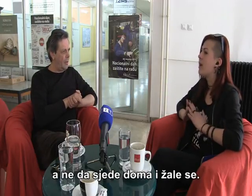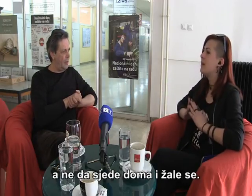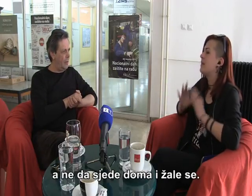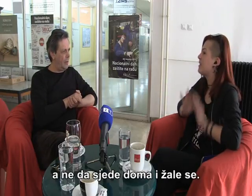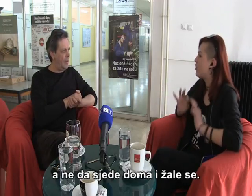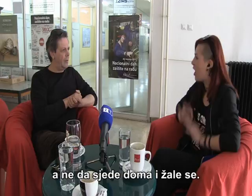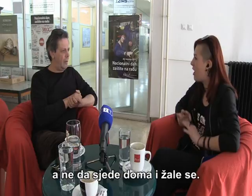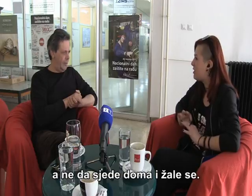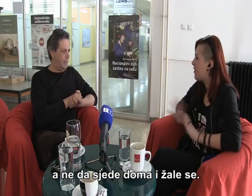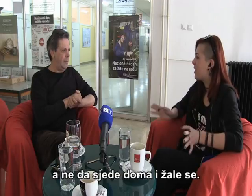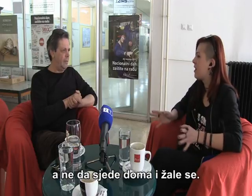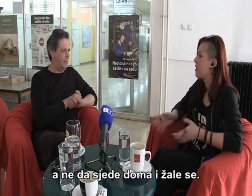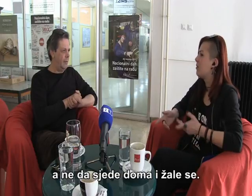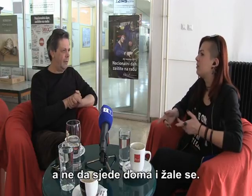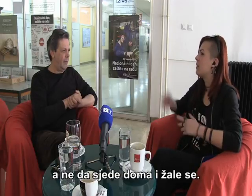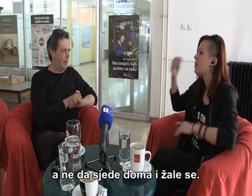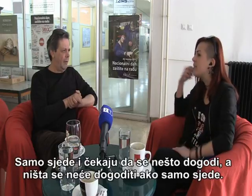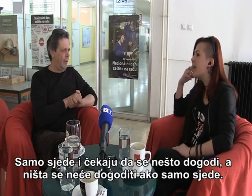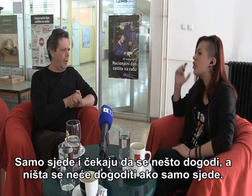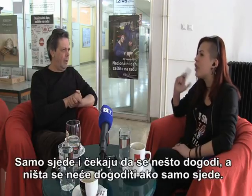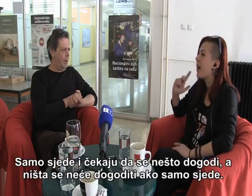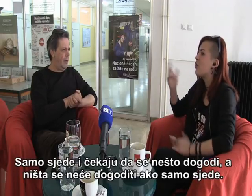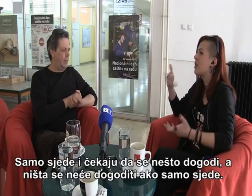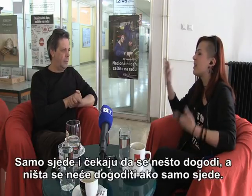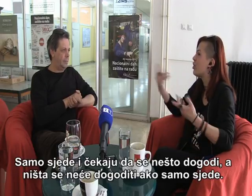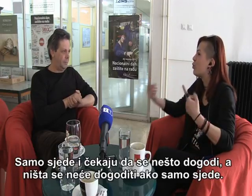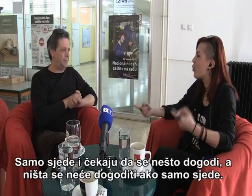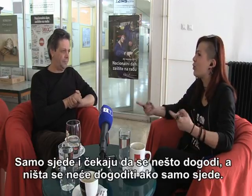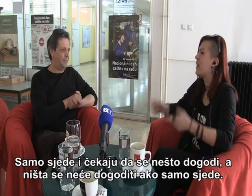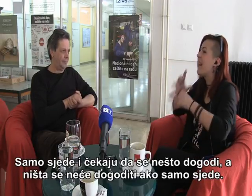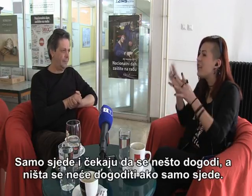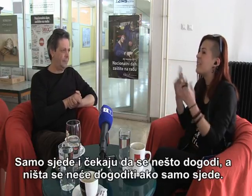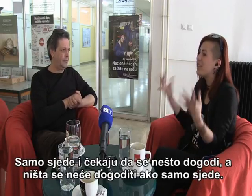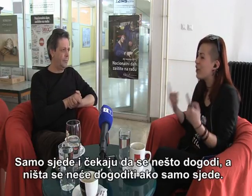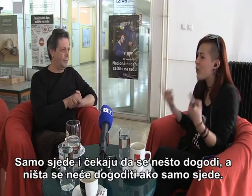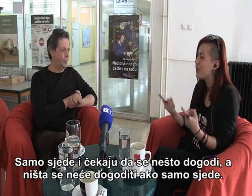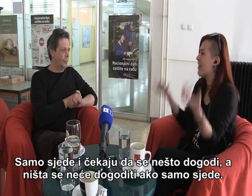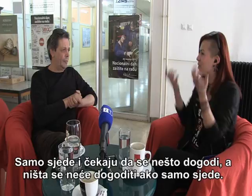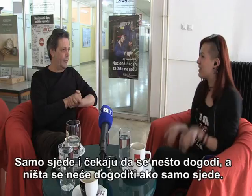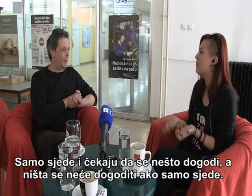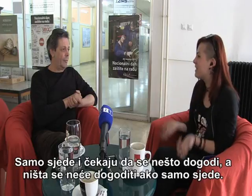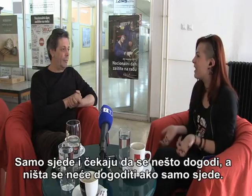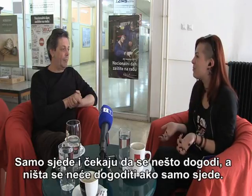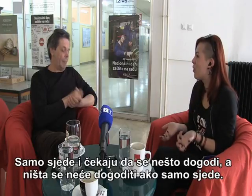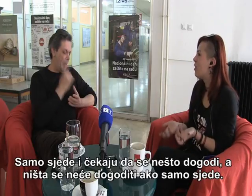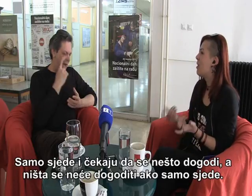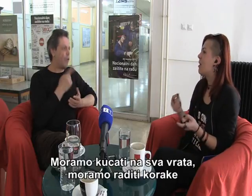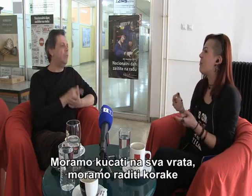i da se žale svi. Tamo tijete i čekaju da se neću dogoditi. A neće ti ništa dogoditi ako tamo tijetimo. Naravno.